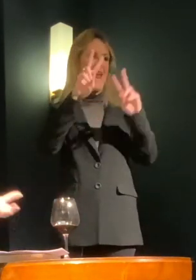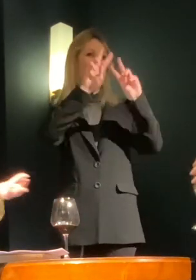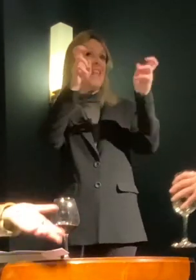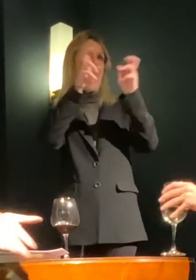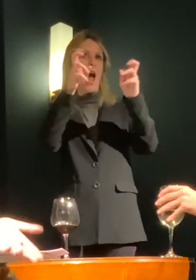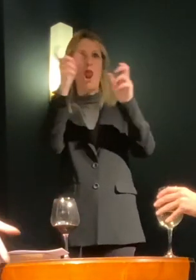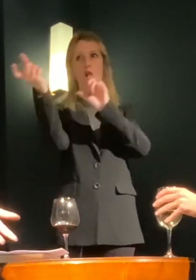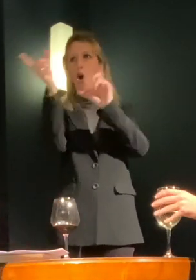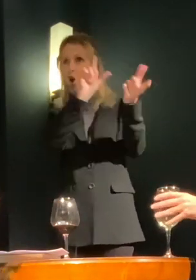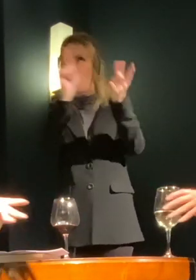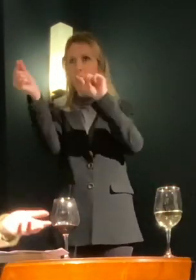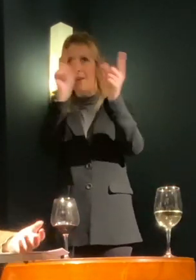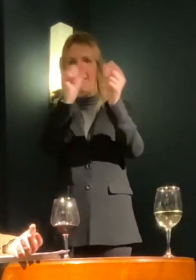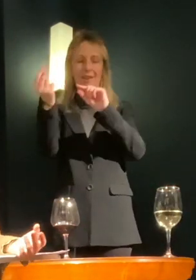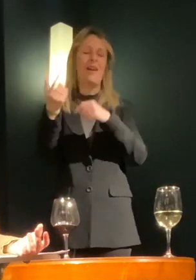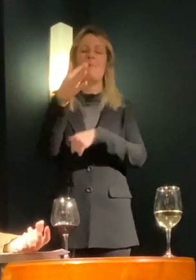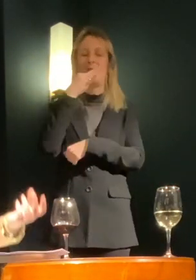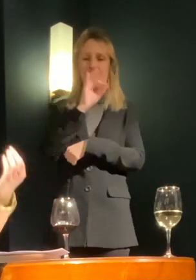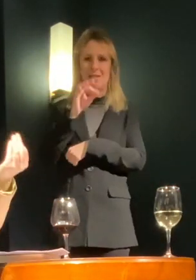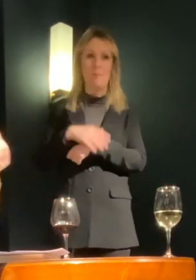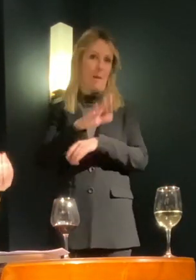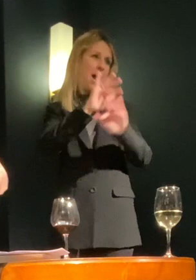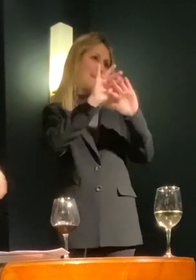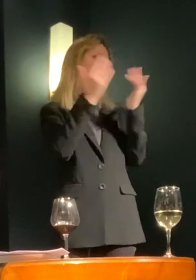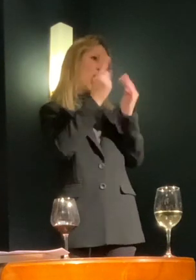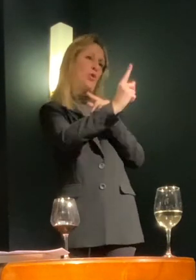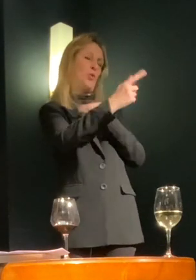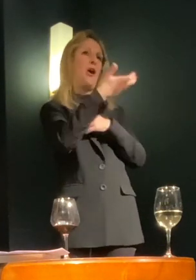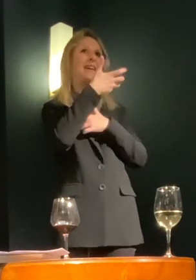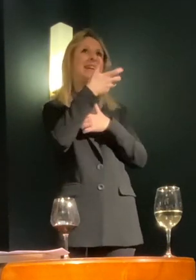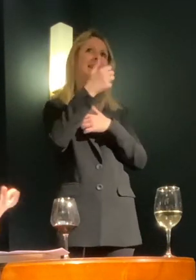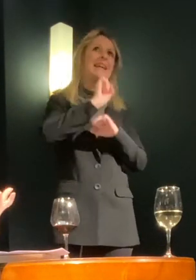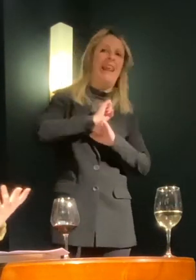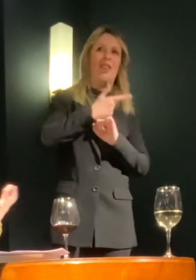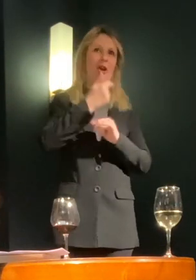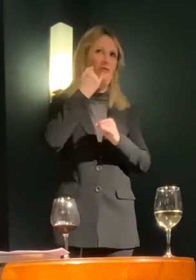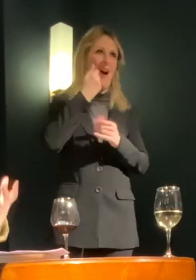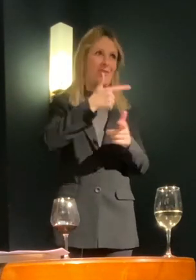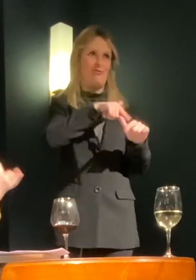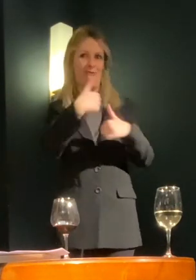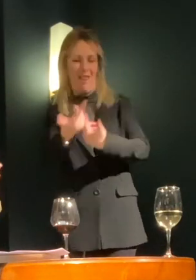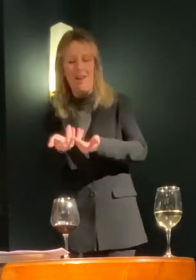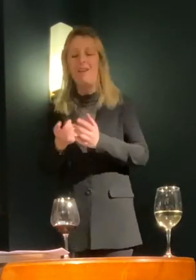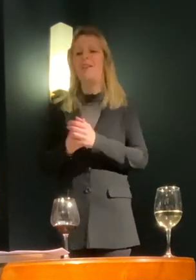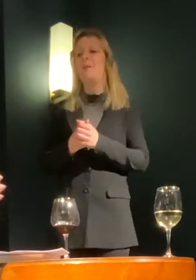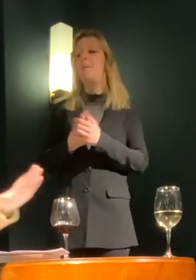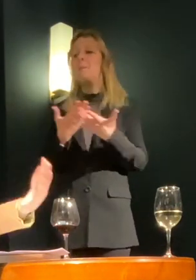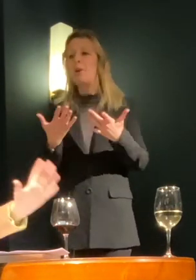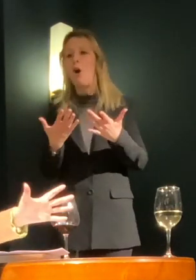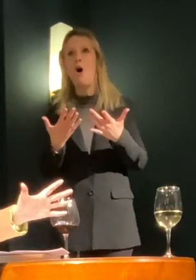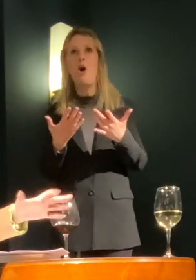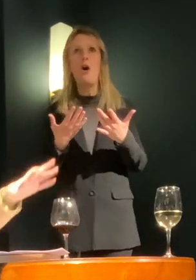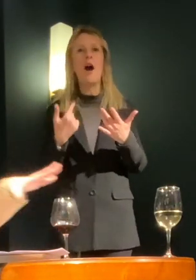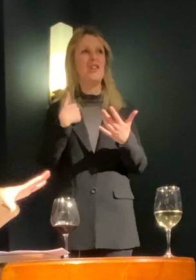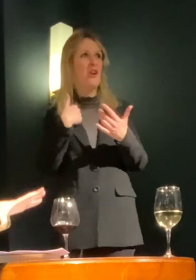quindi immagino che insomma ti sia anche venuto abbastanza facile, però effettivamente era tutto talmente reale, plausibile. A un certo punto mi sentivo